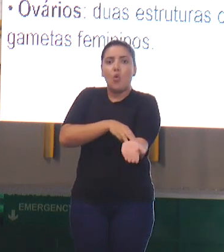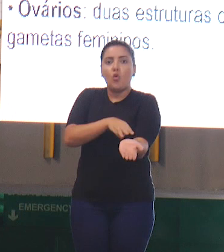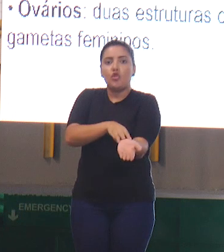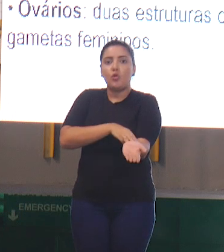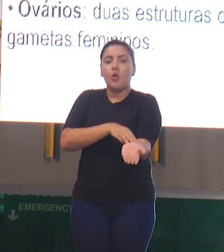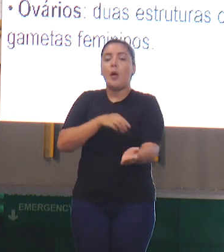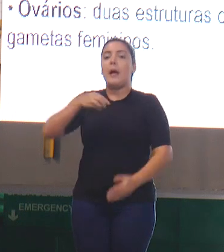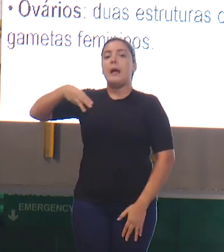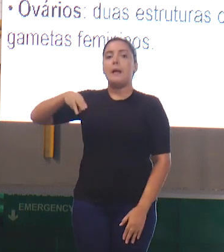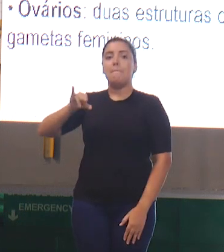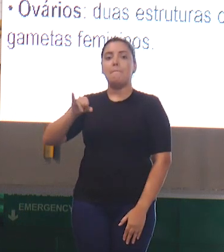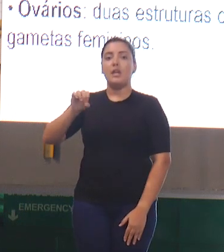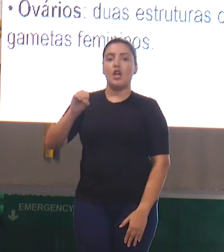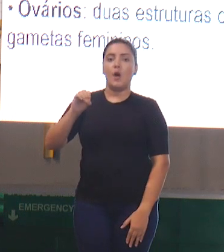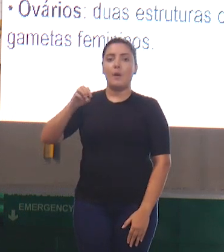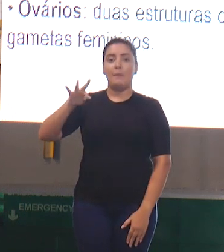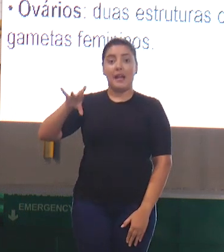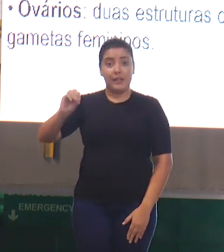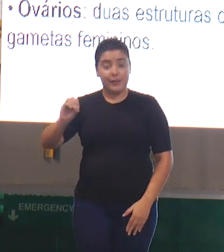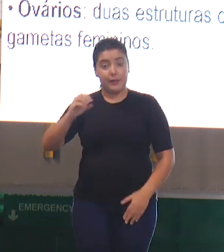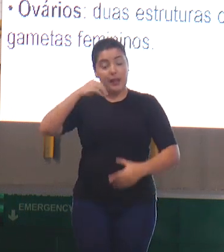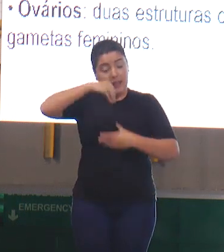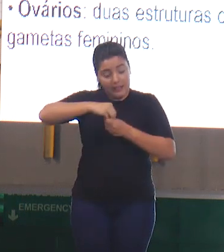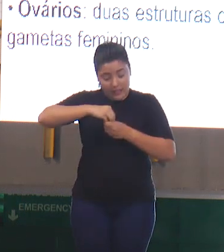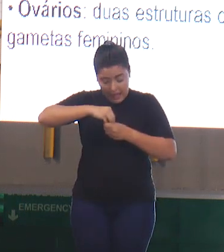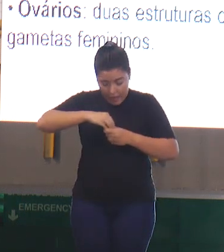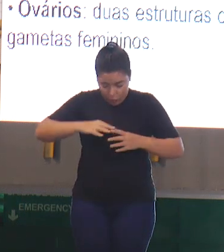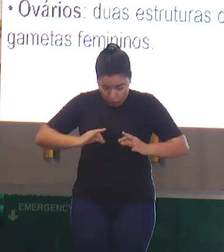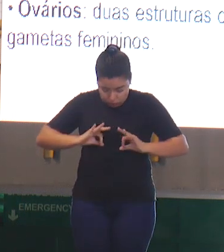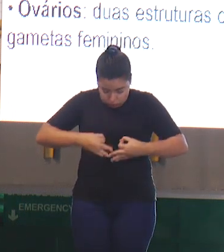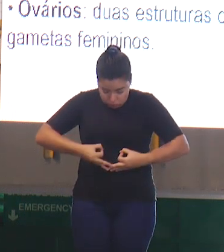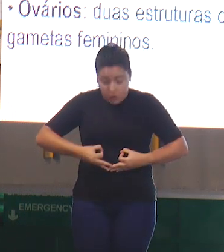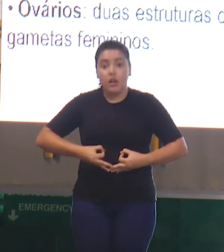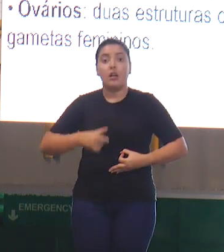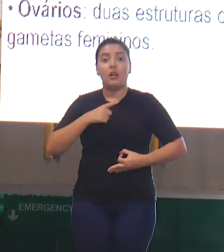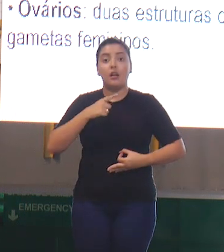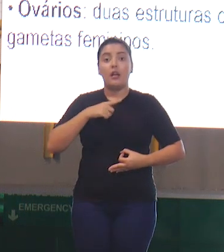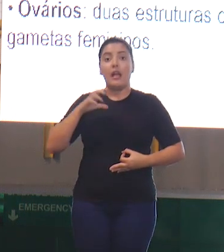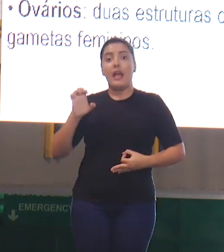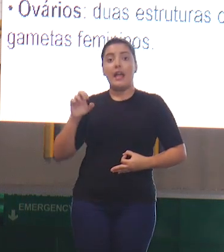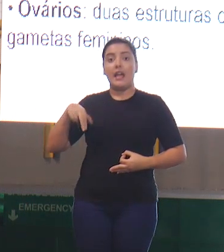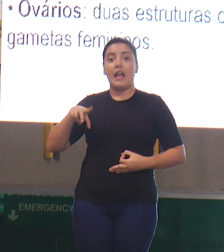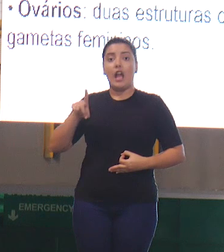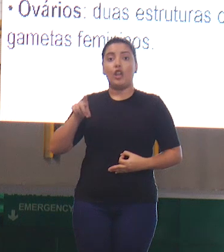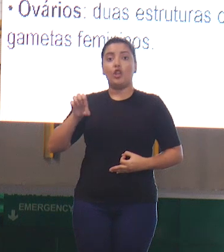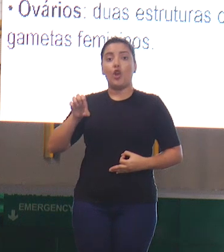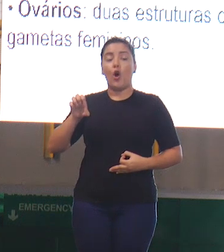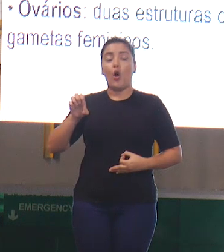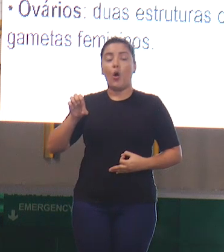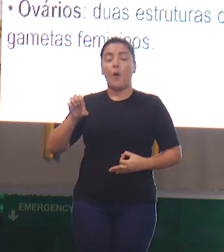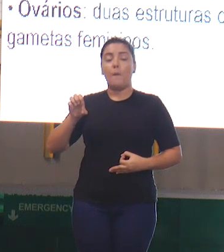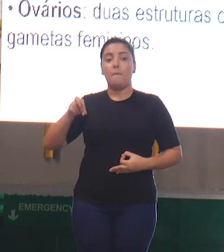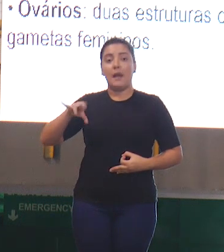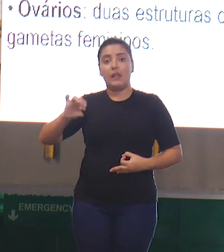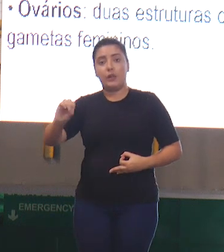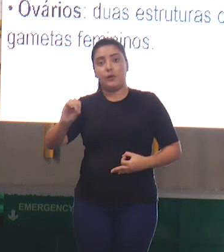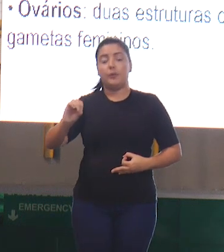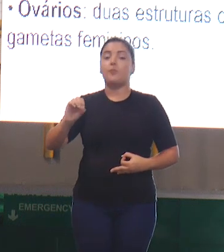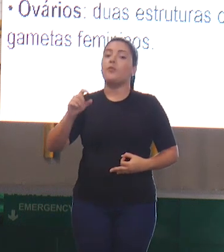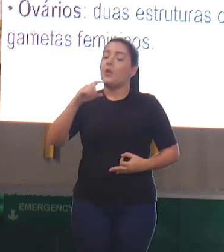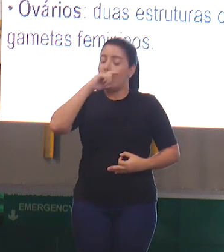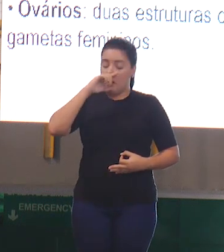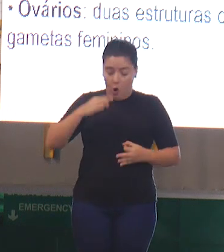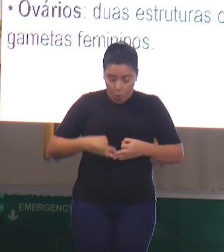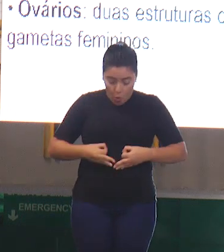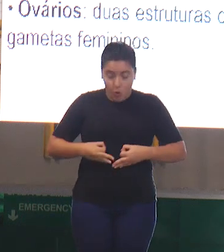de miométrio e uma camada interna chamada de endométrio, né? Esse útero,